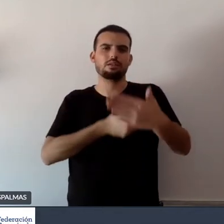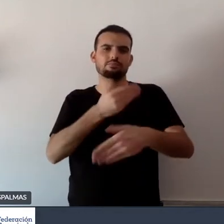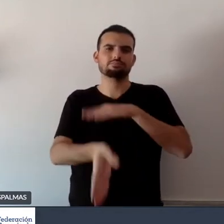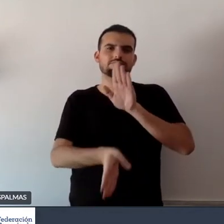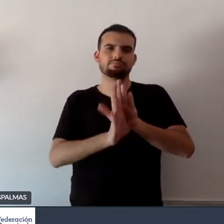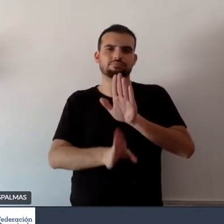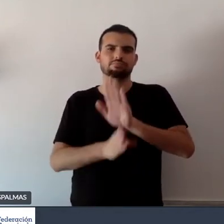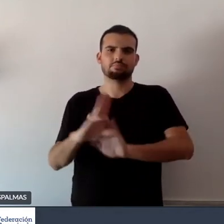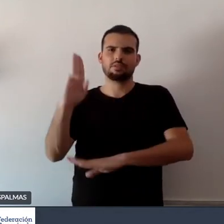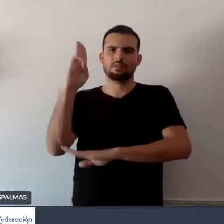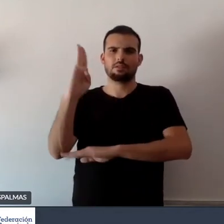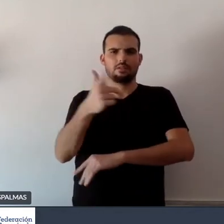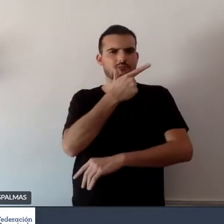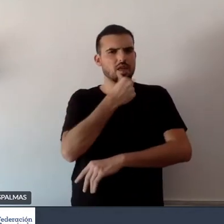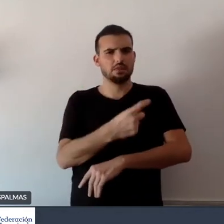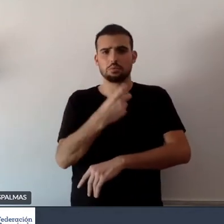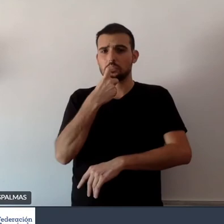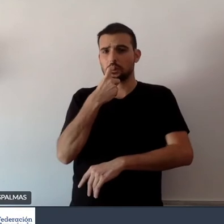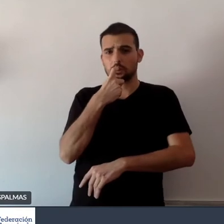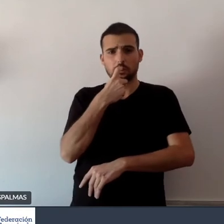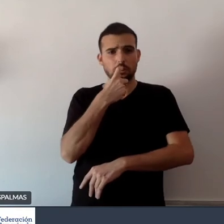fácil porque no hay nadie que pueda llegar a esa ayuda.